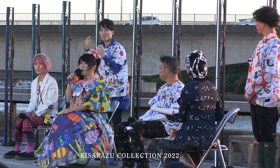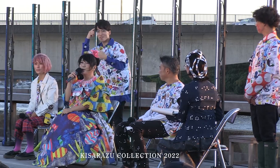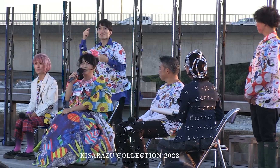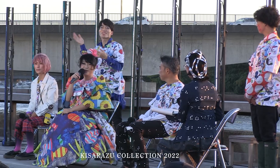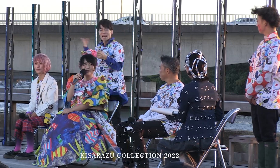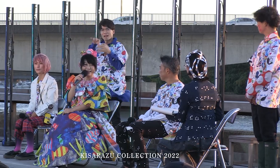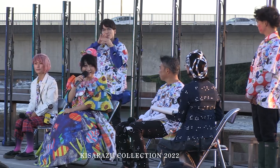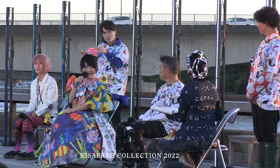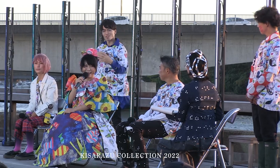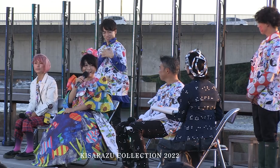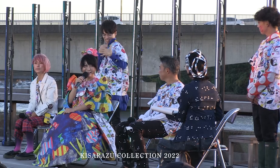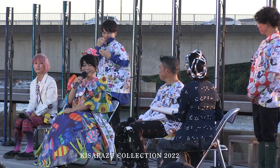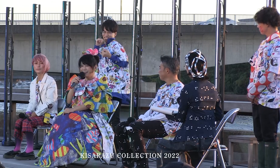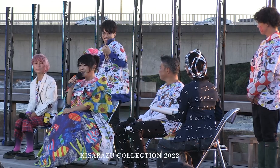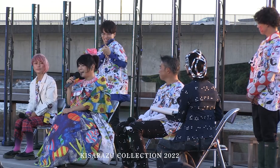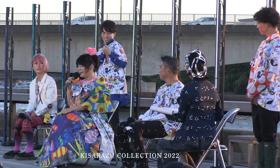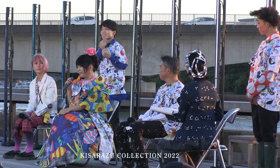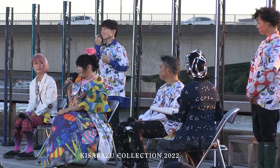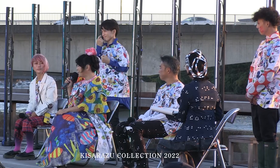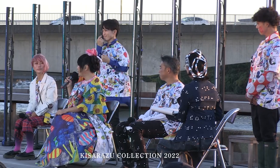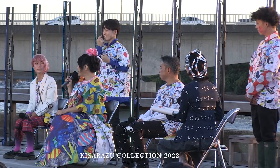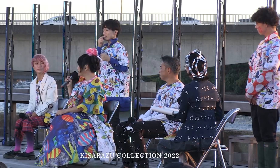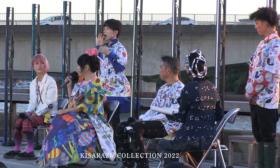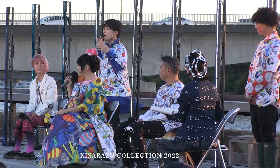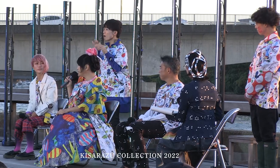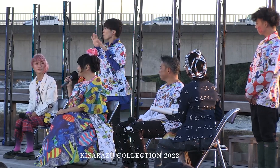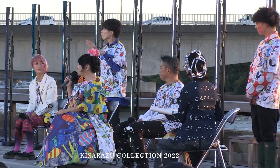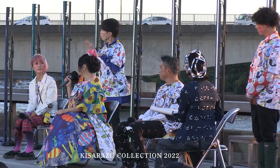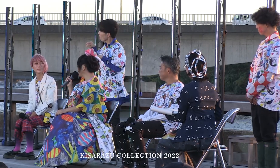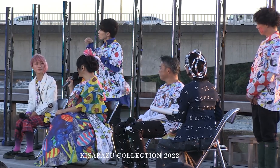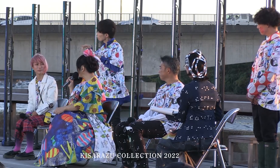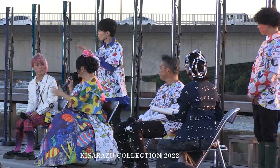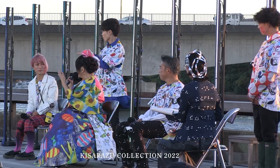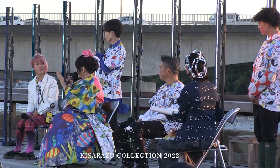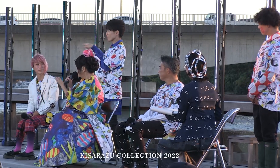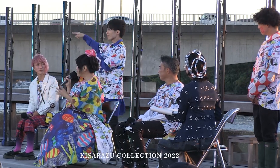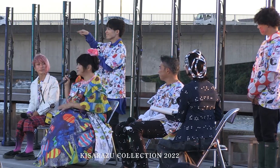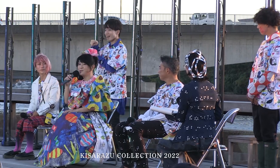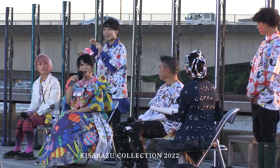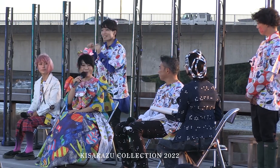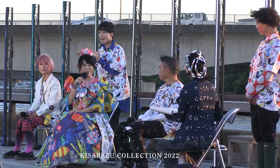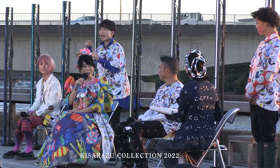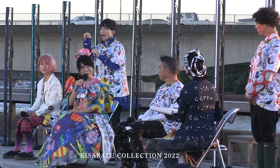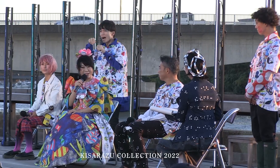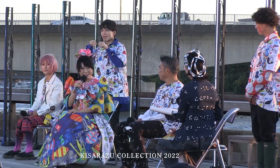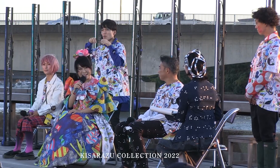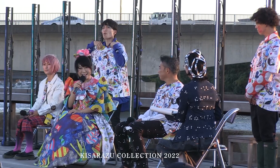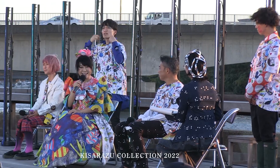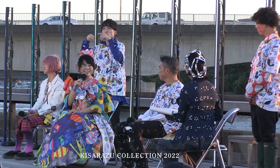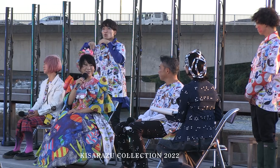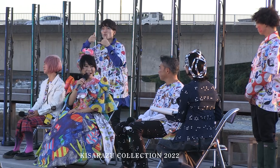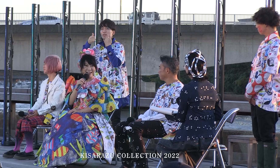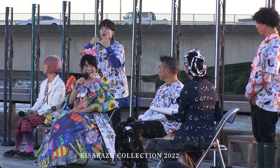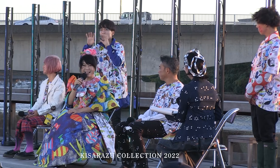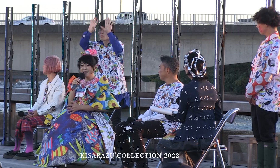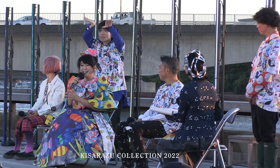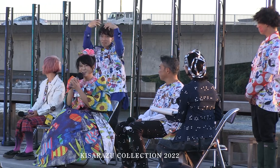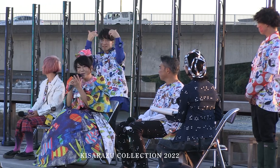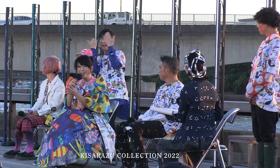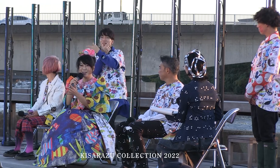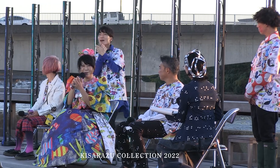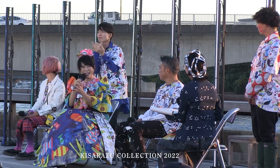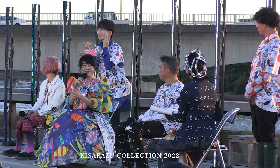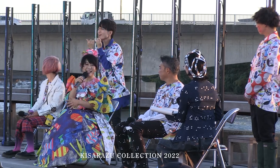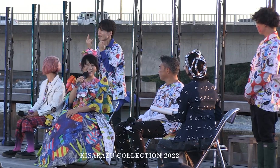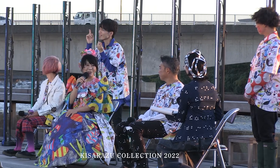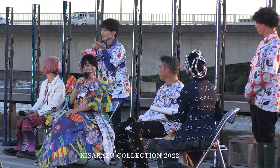ずっと心に決めてたんで、だから今日はそういうちびっ子たちがいて、あのファッションショーのようにモデルさんになりたいとか何か